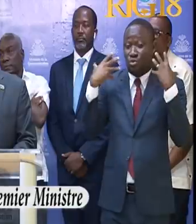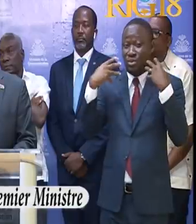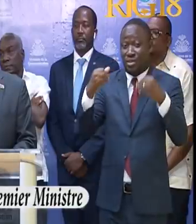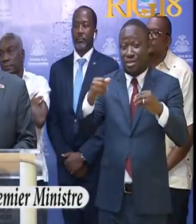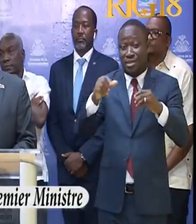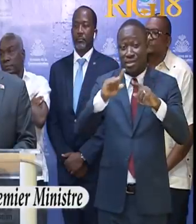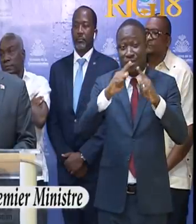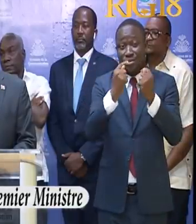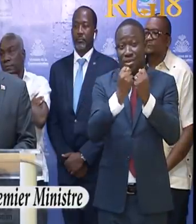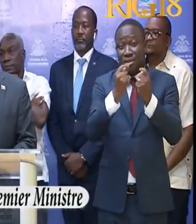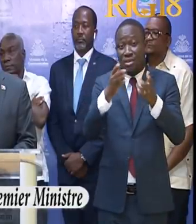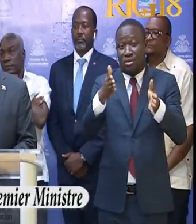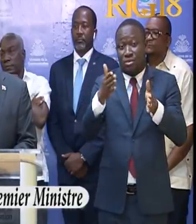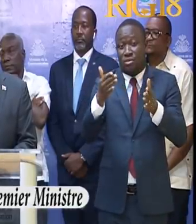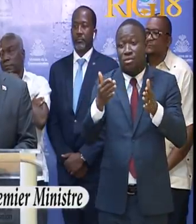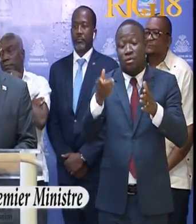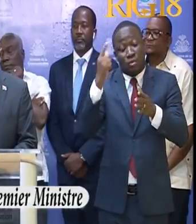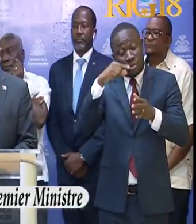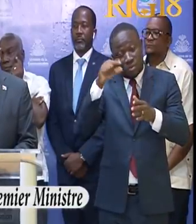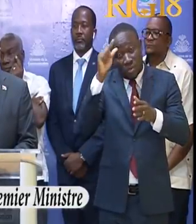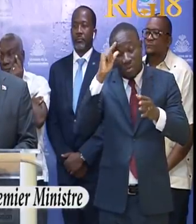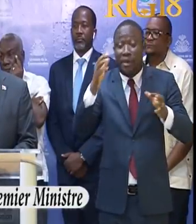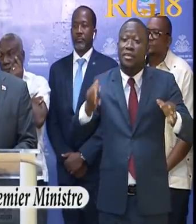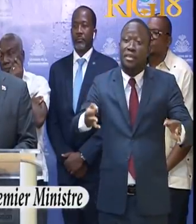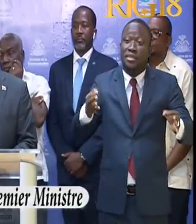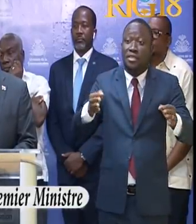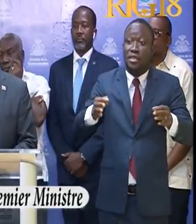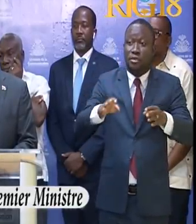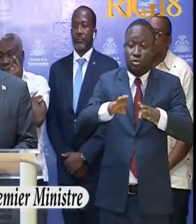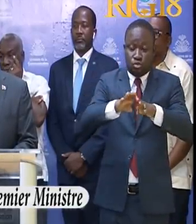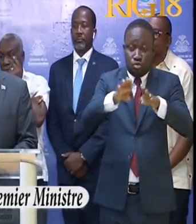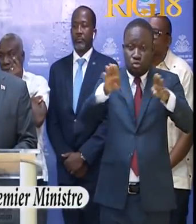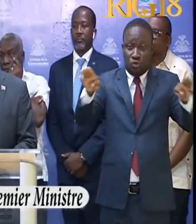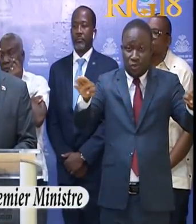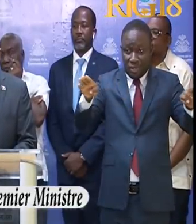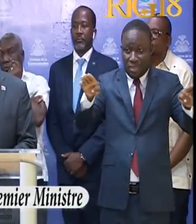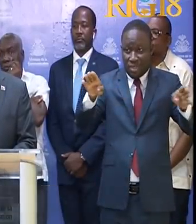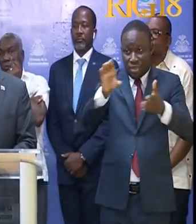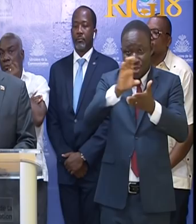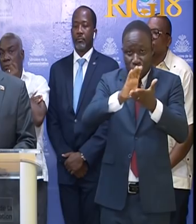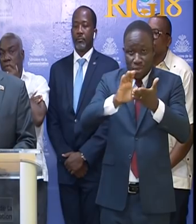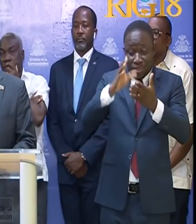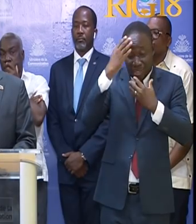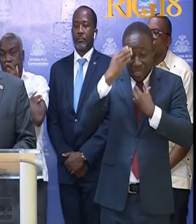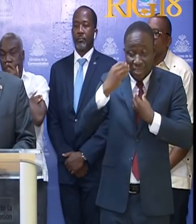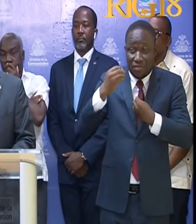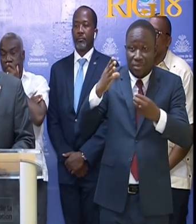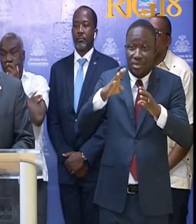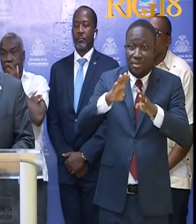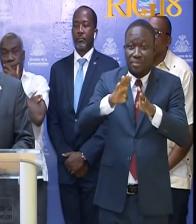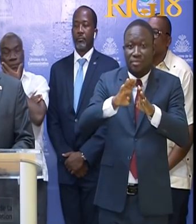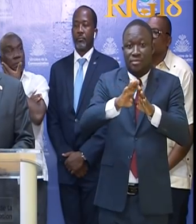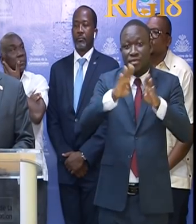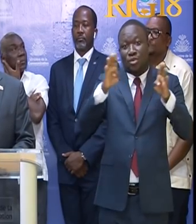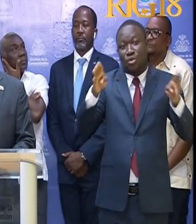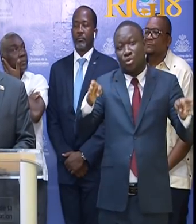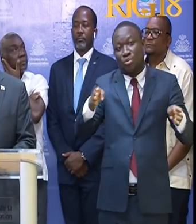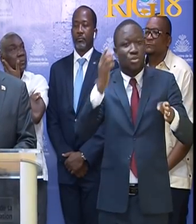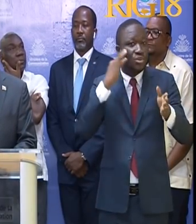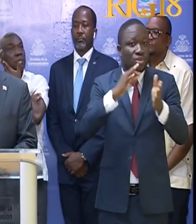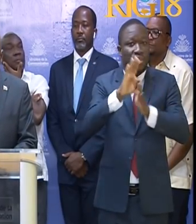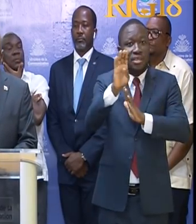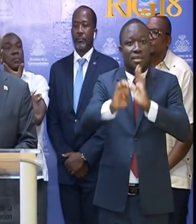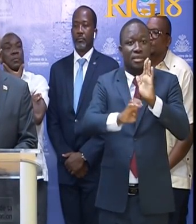concitoyens, le gouvernement a décidé d'ouvrir ce centre d'information permanente au bureau du secrétaire d'État à la